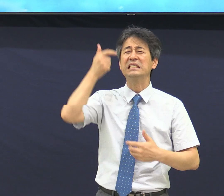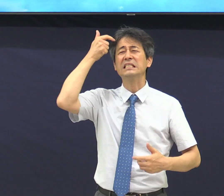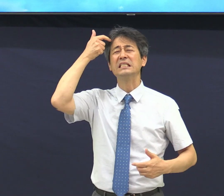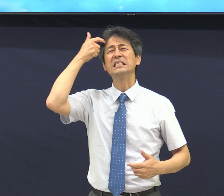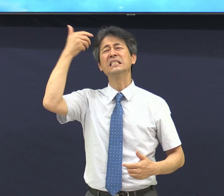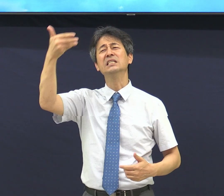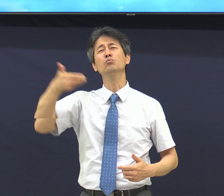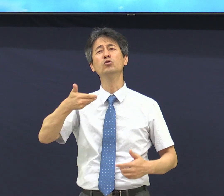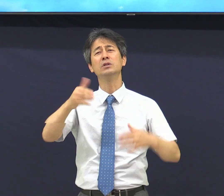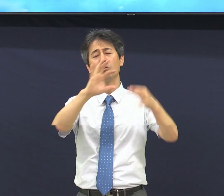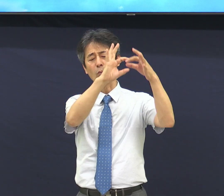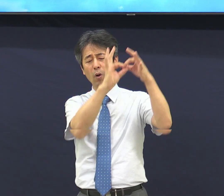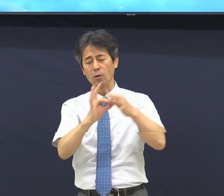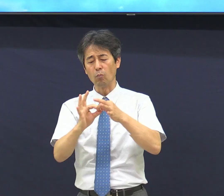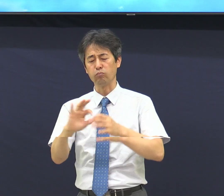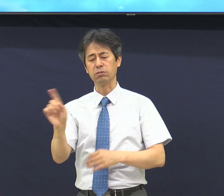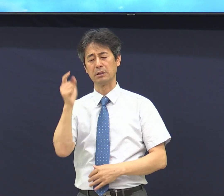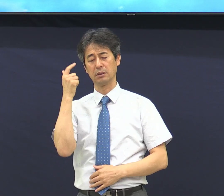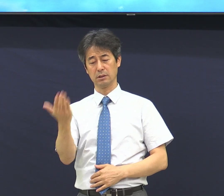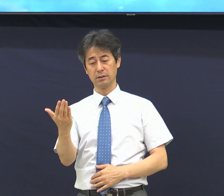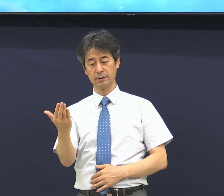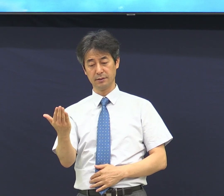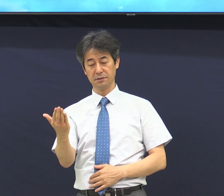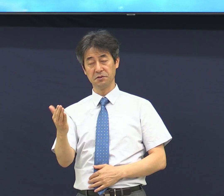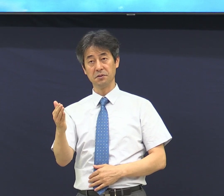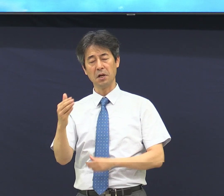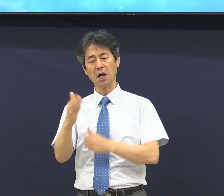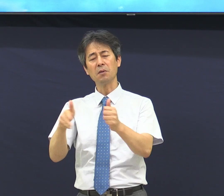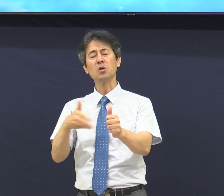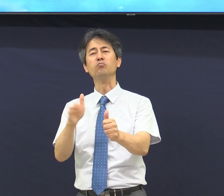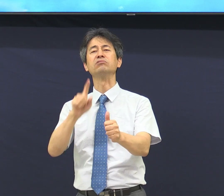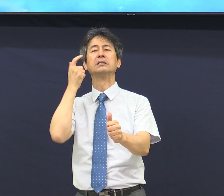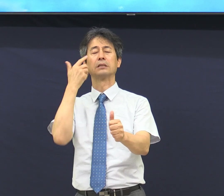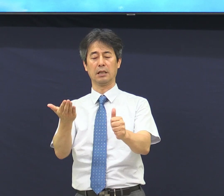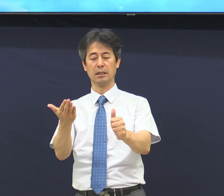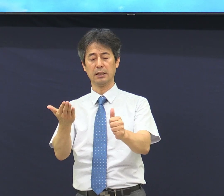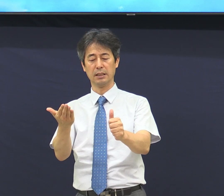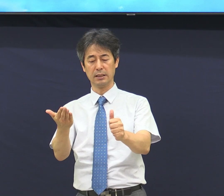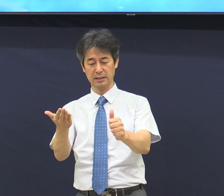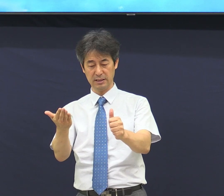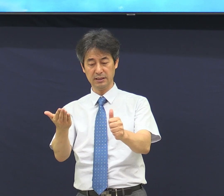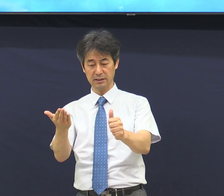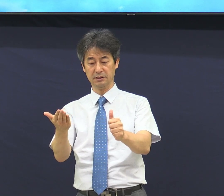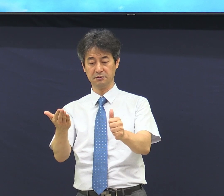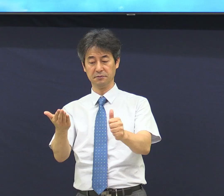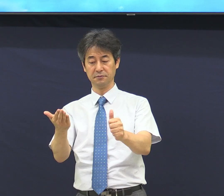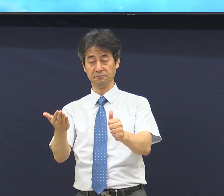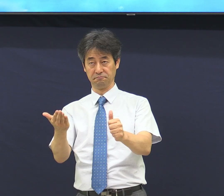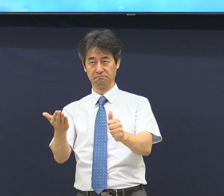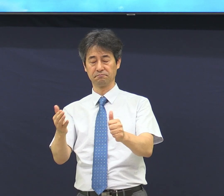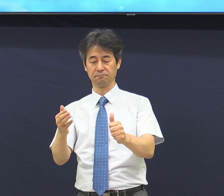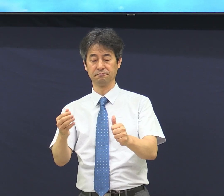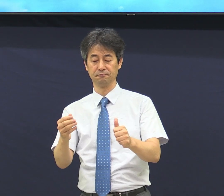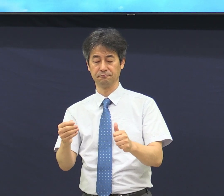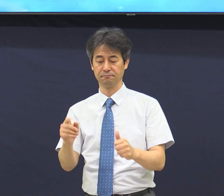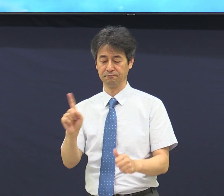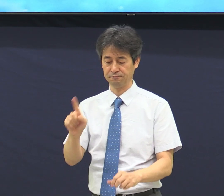그러면 우리 질문을 통해서 하나님의 섭리를 한번